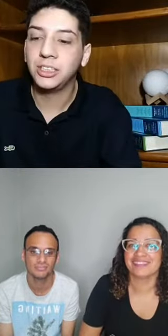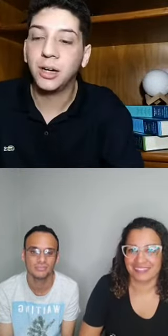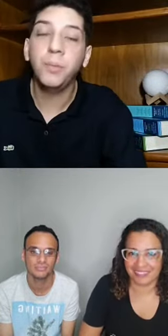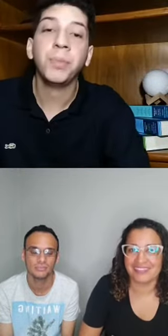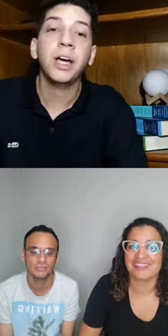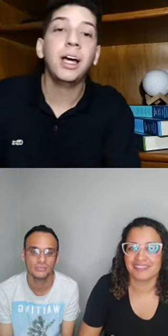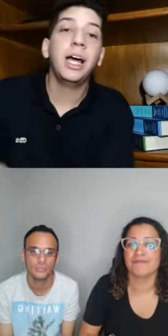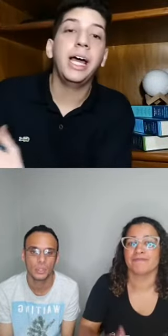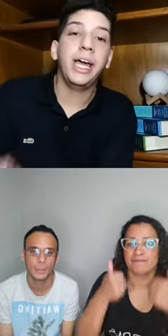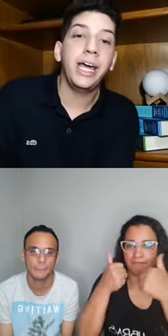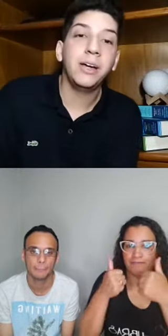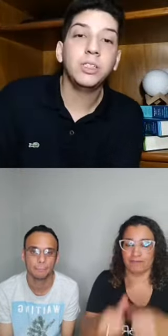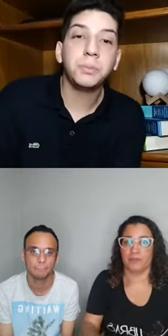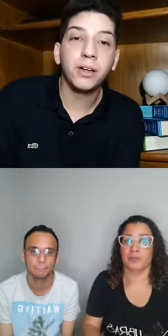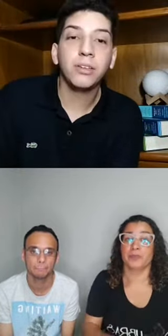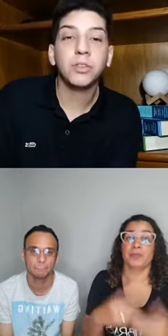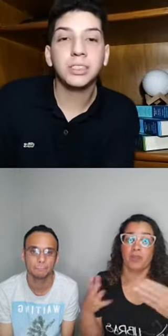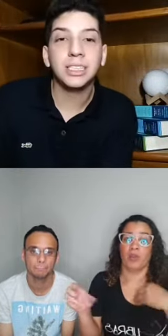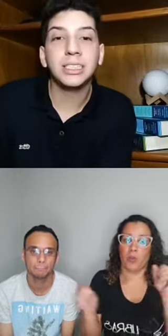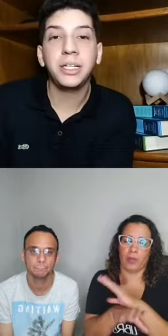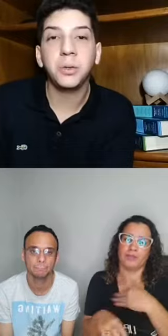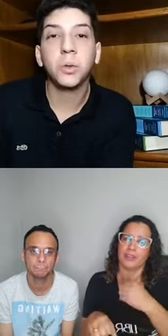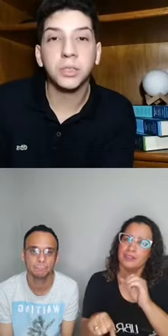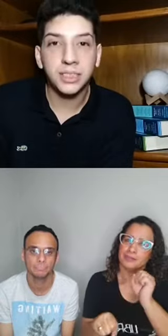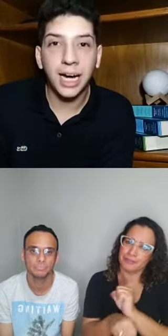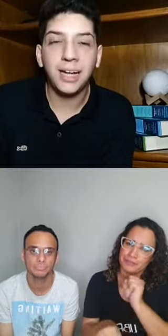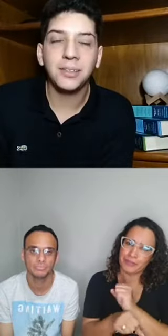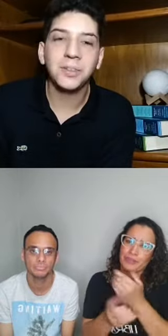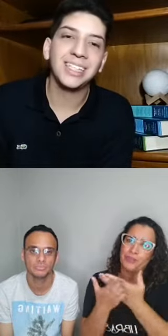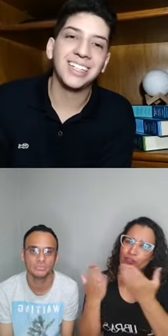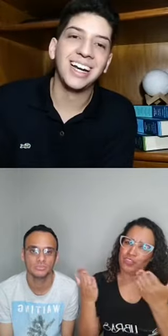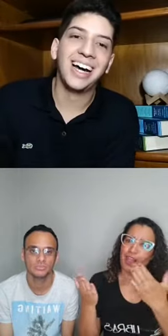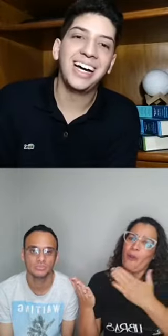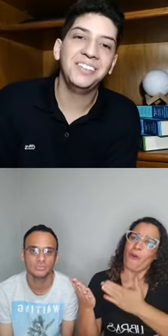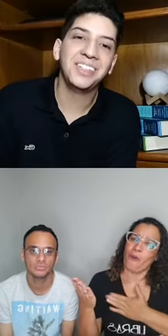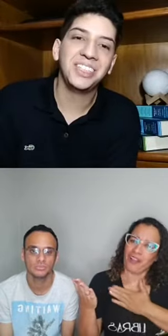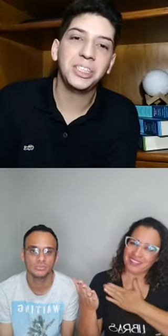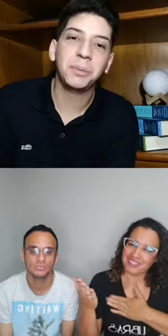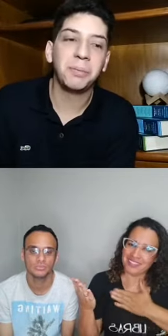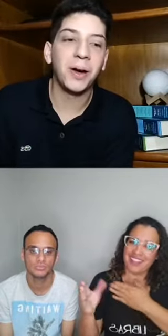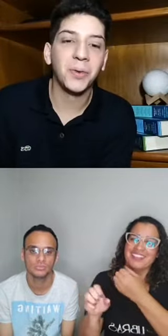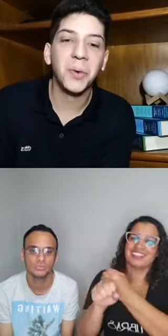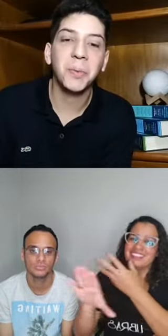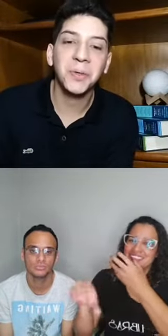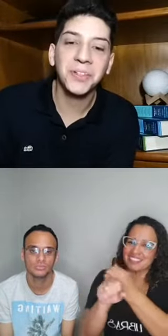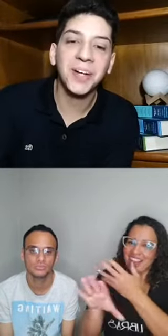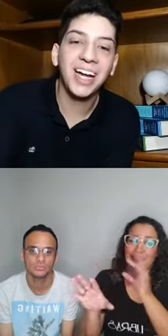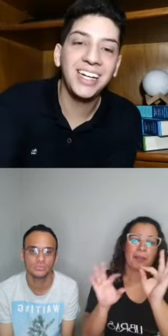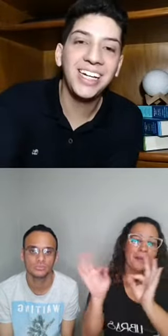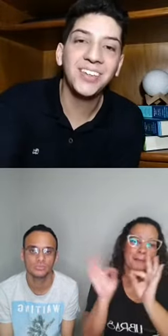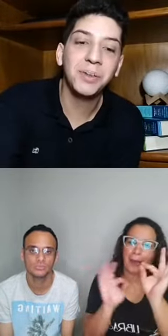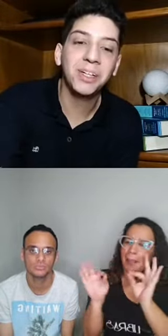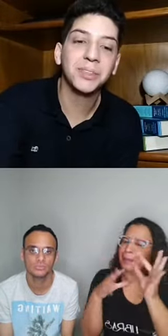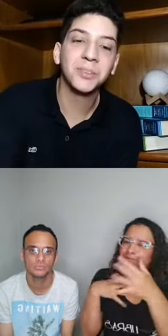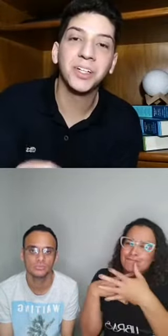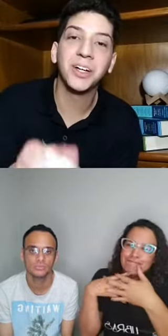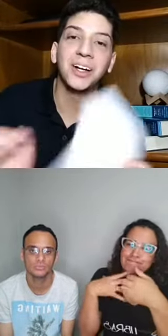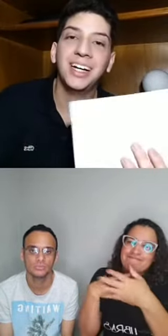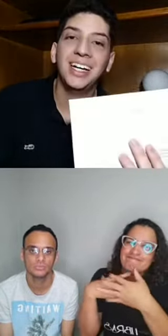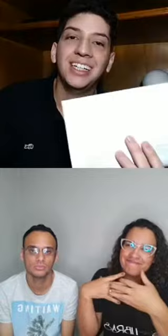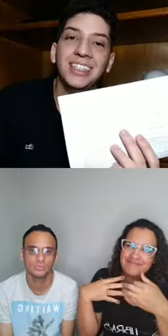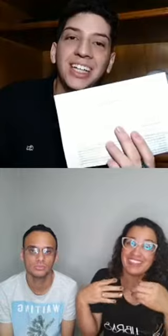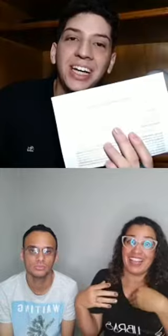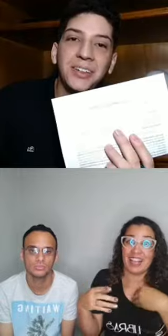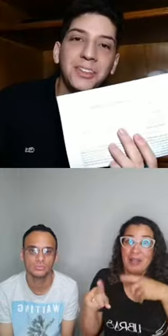parte, então. Eu espero que vocês tenham gostado dessa live. A gente preparou com muito carinho. Eu mesmo estou aqui,